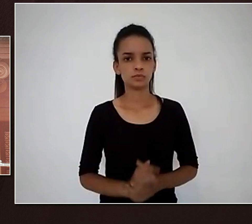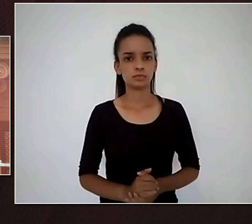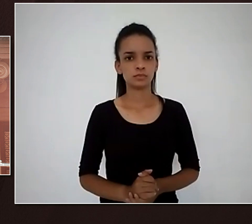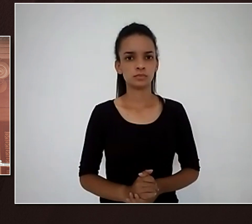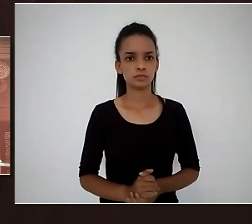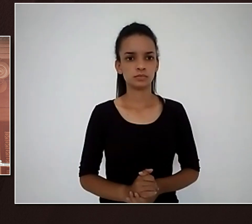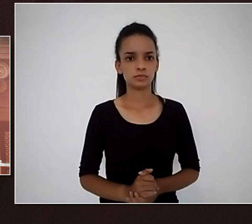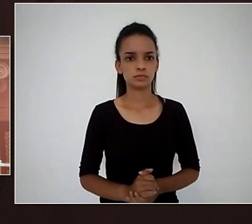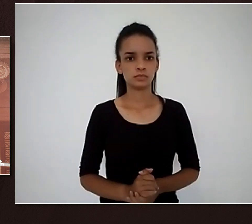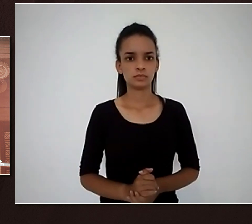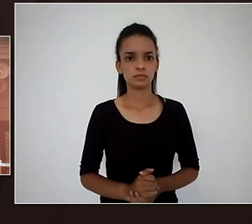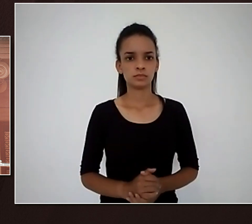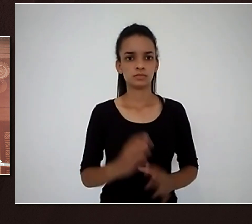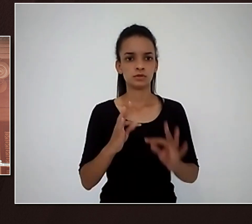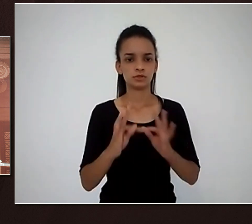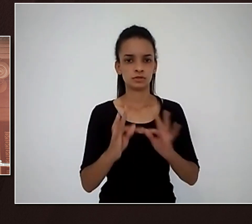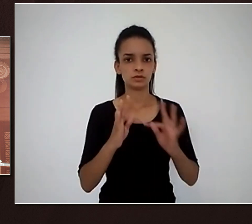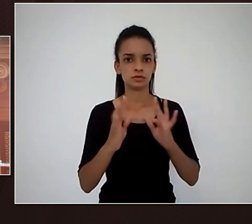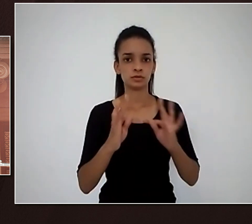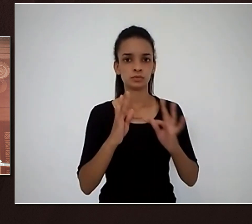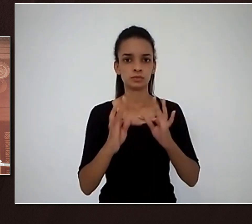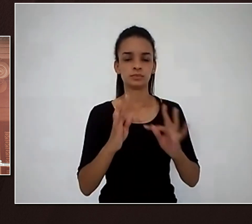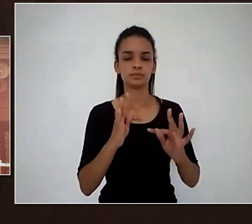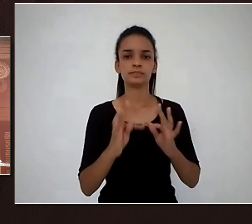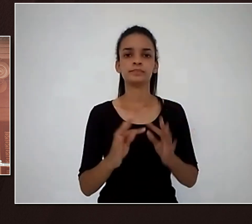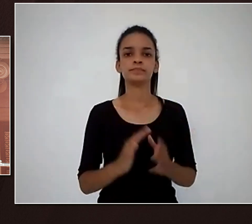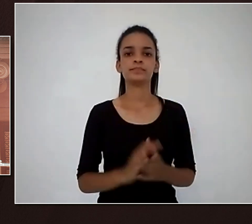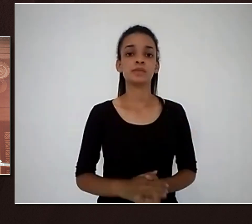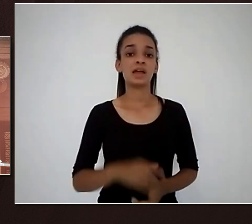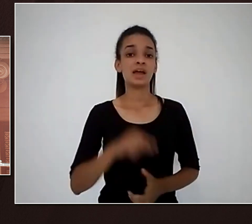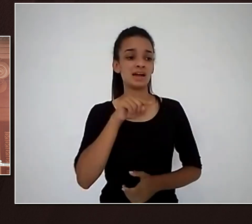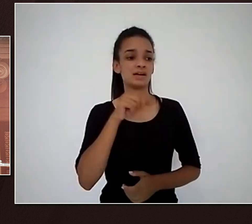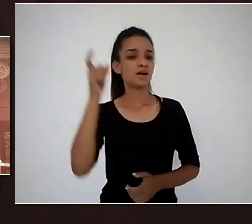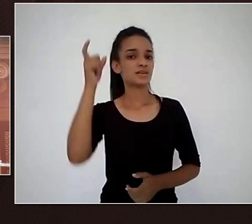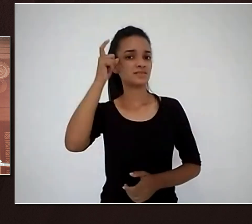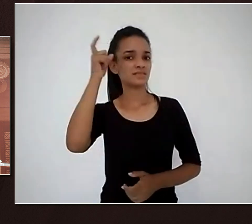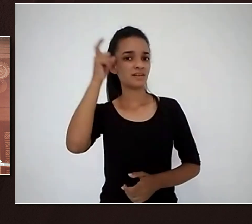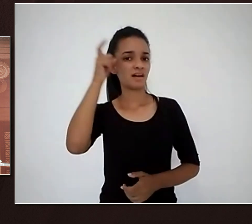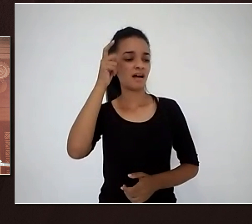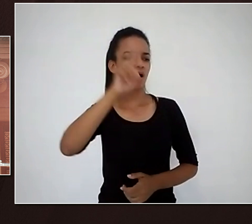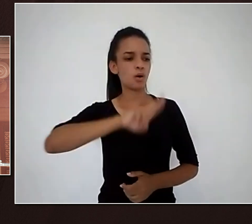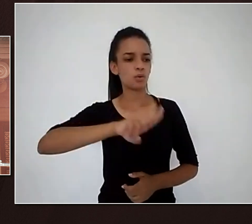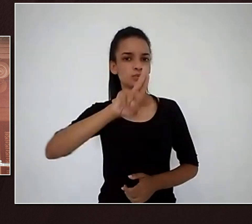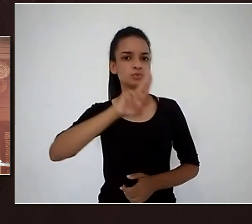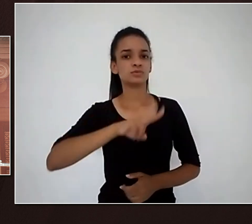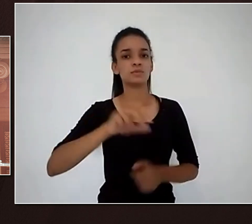igreja. Isso fez com que os cristãos efésios, né,